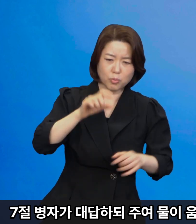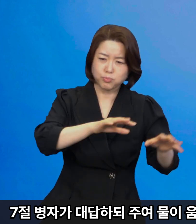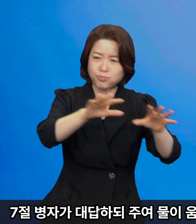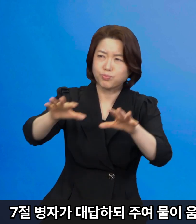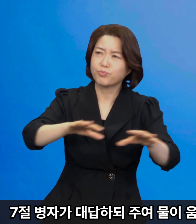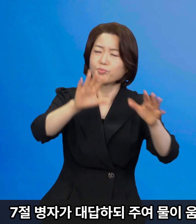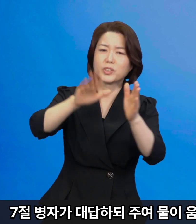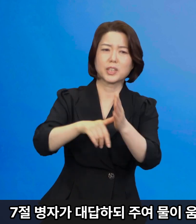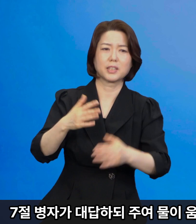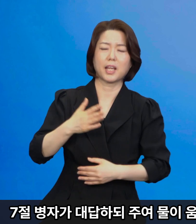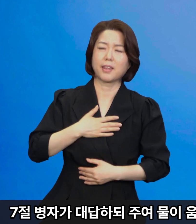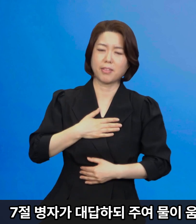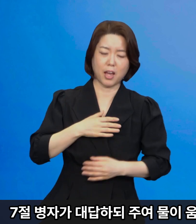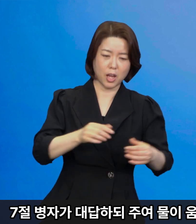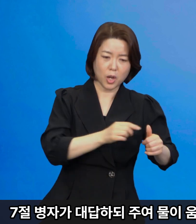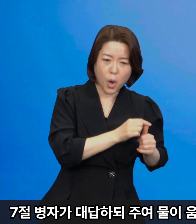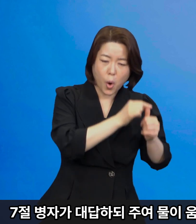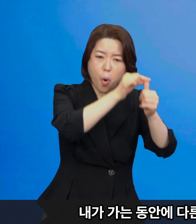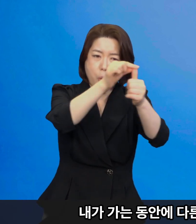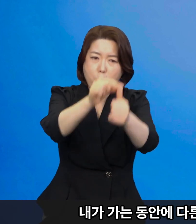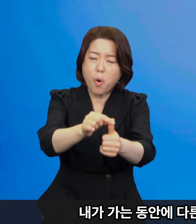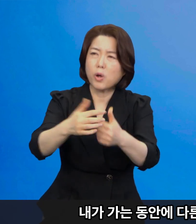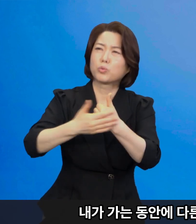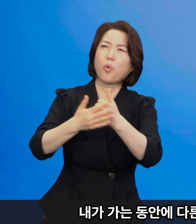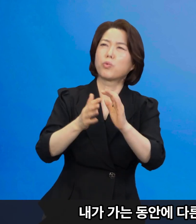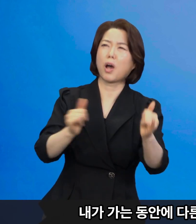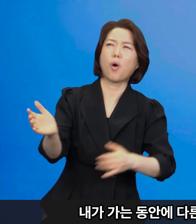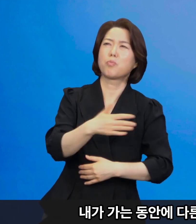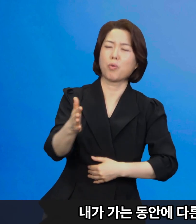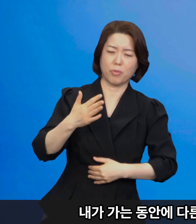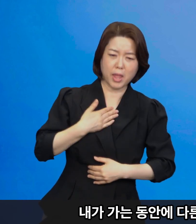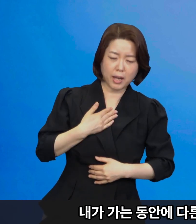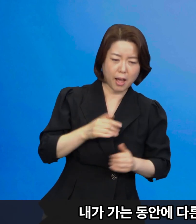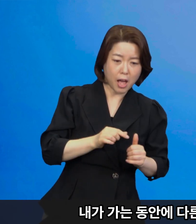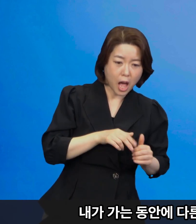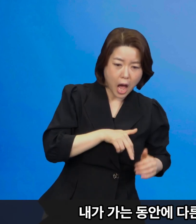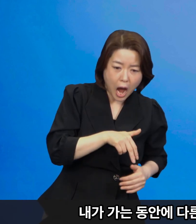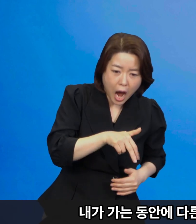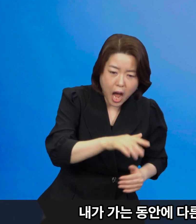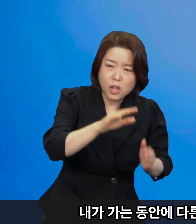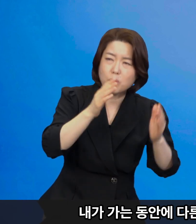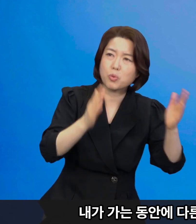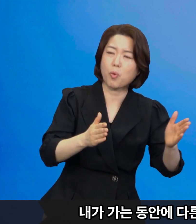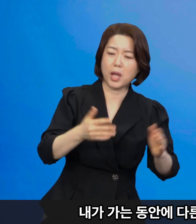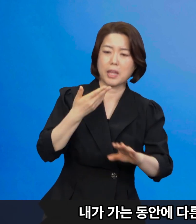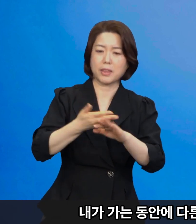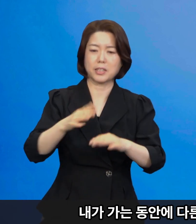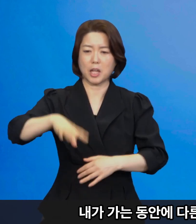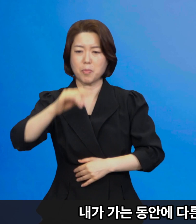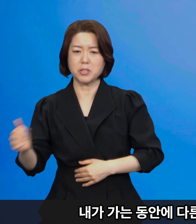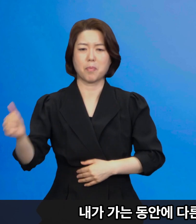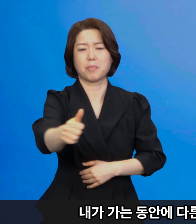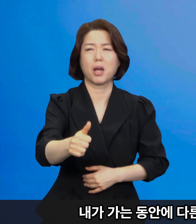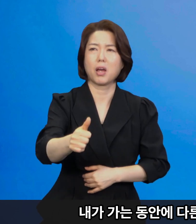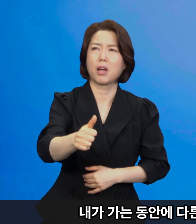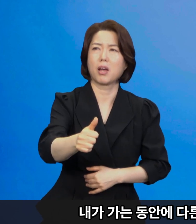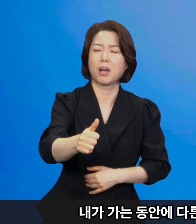때 나를 못에 넣어주는 사람이 없어 내가 가는 동안에 다른 사람이 먼저 내려가니이다.